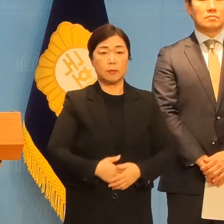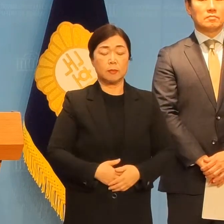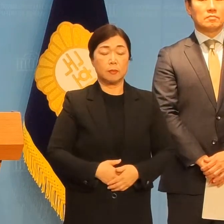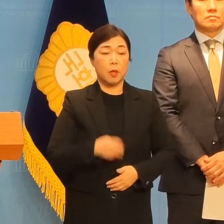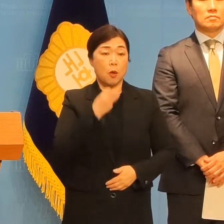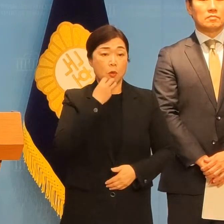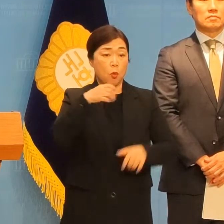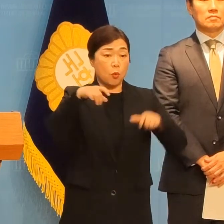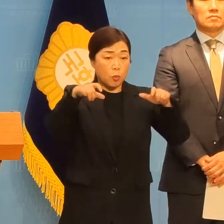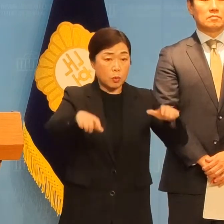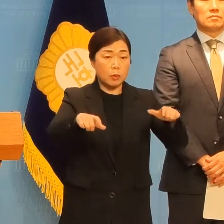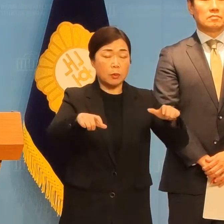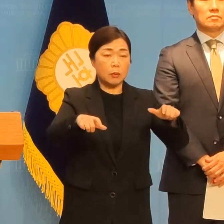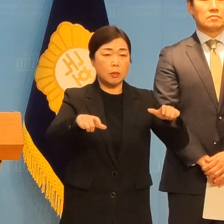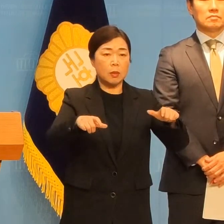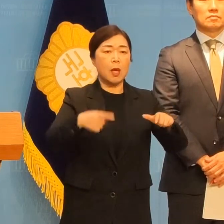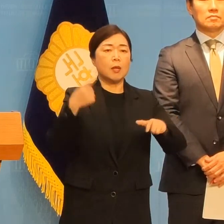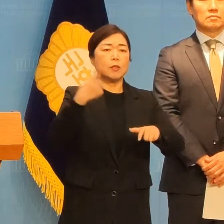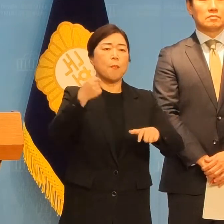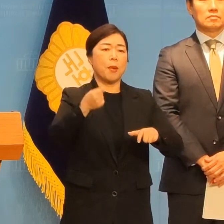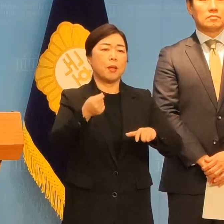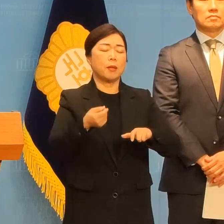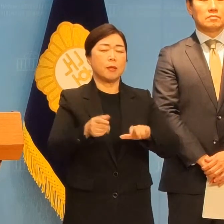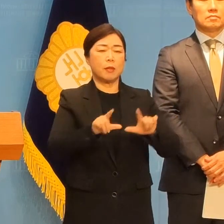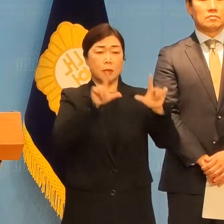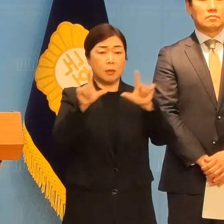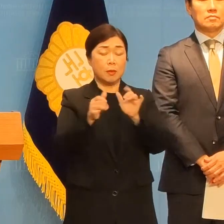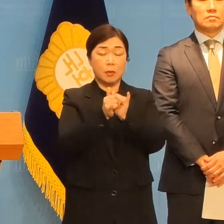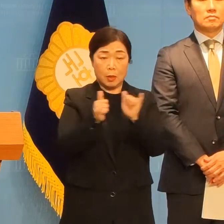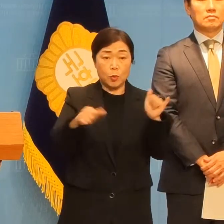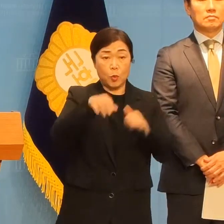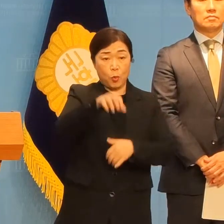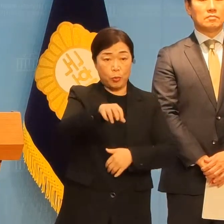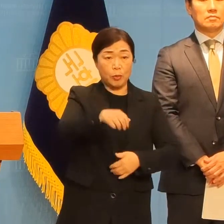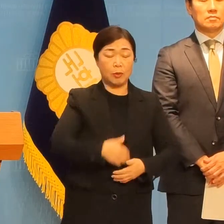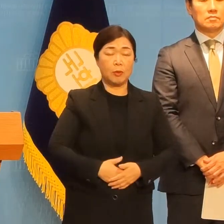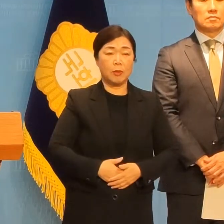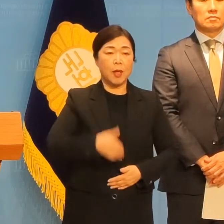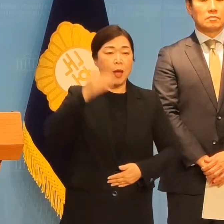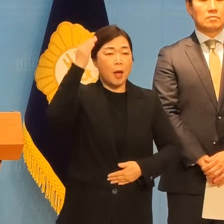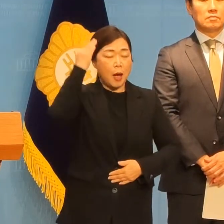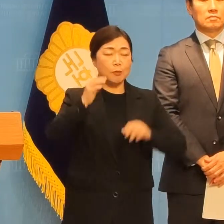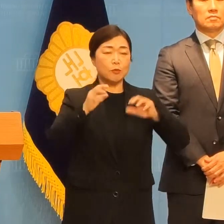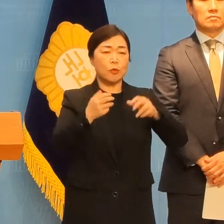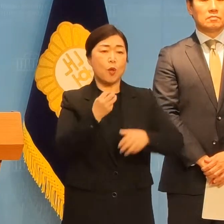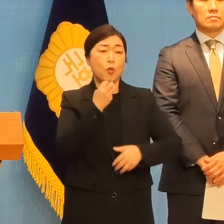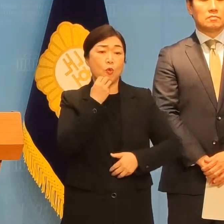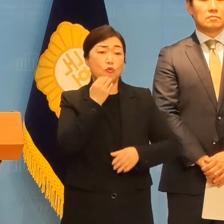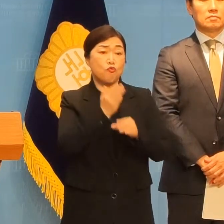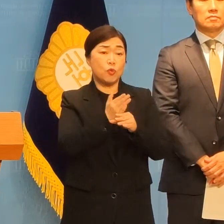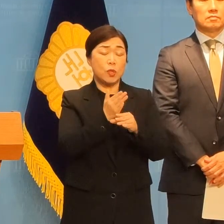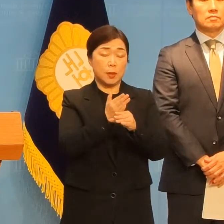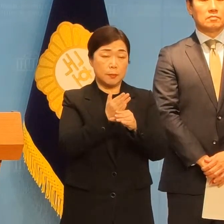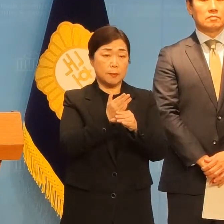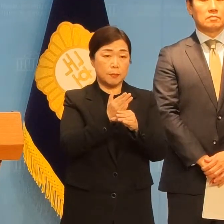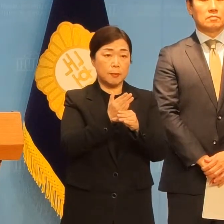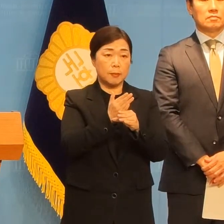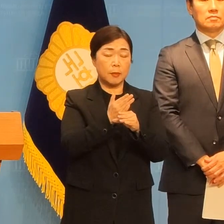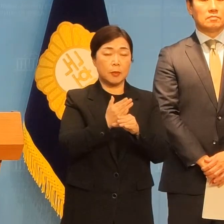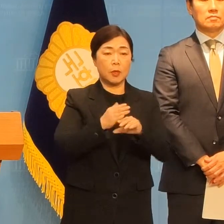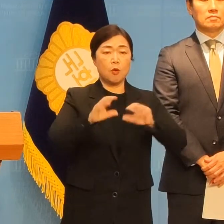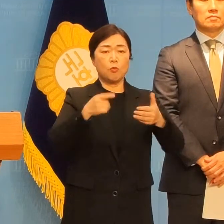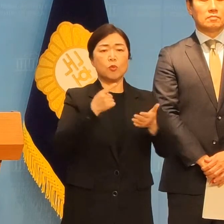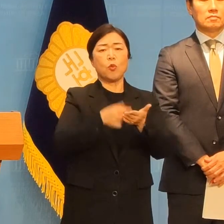서울은 1,000만 시민이 살고 있는 대한민국의 수도입니다.